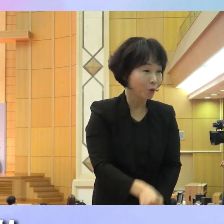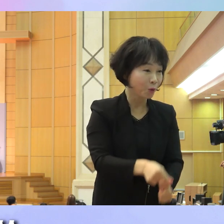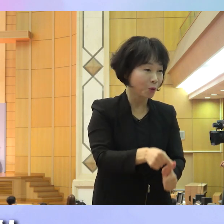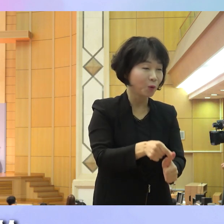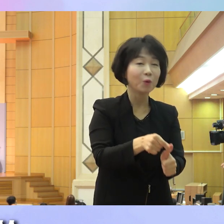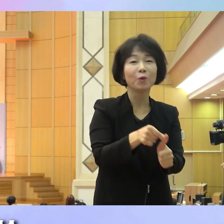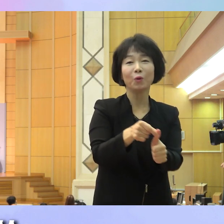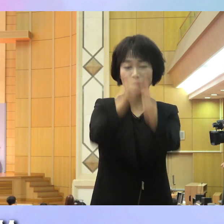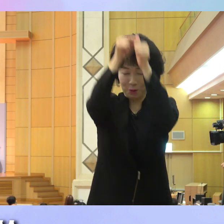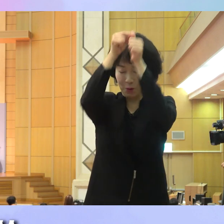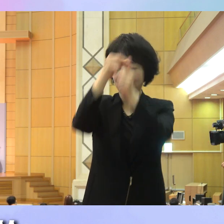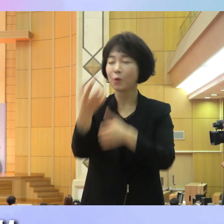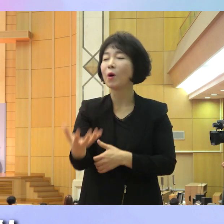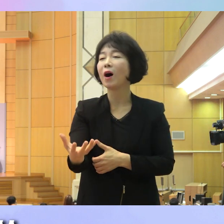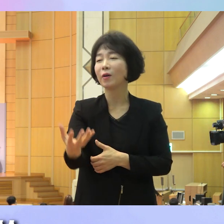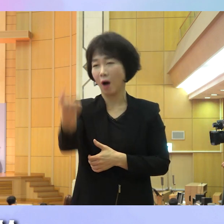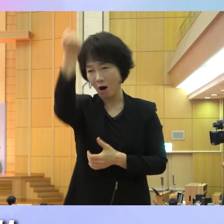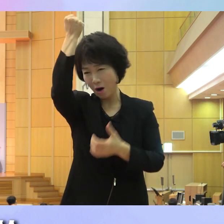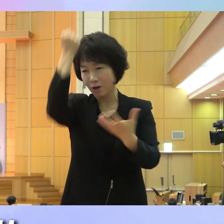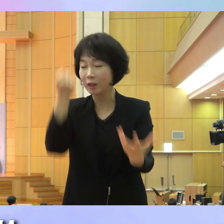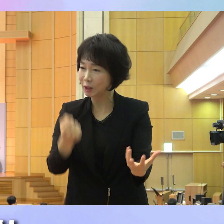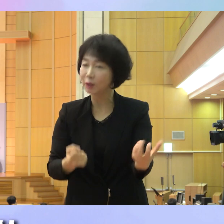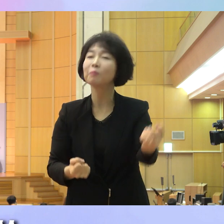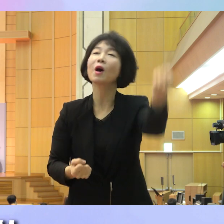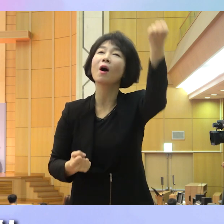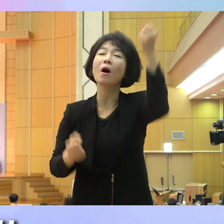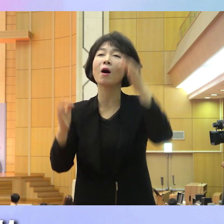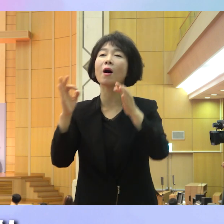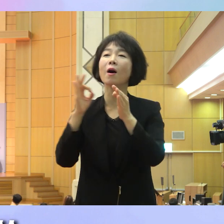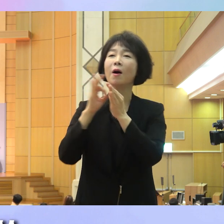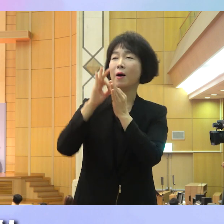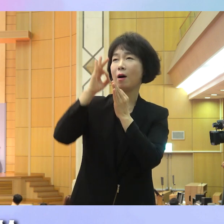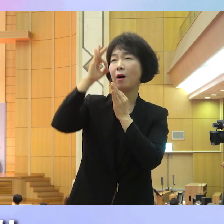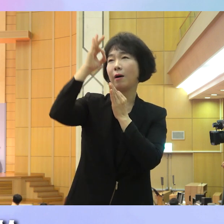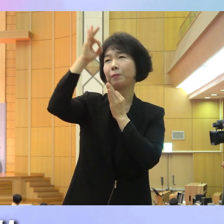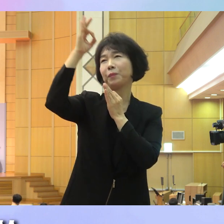모두 구원 얻으며